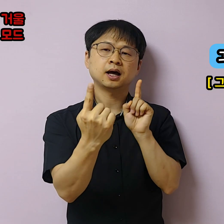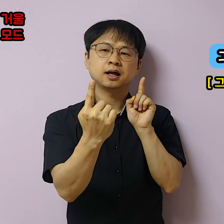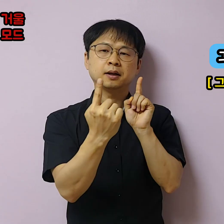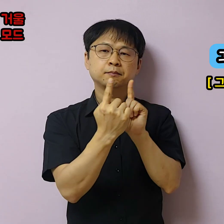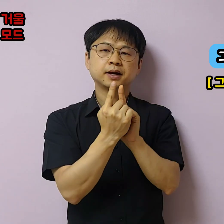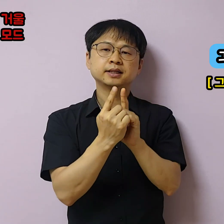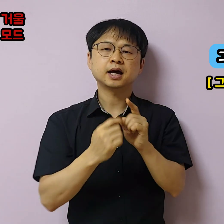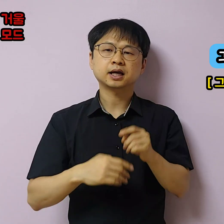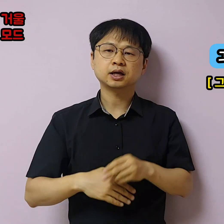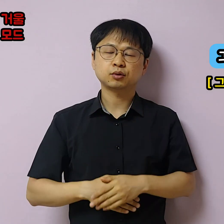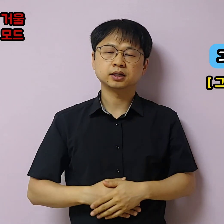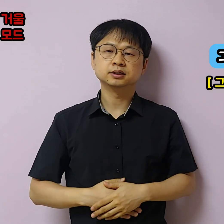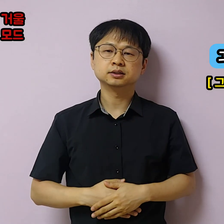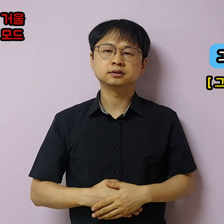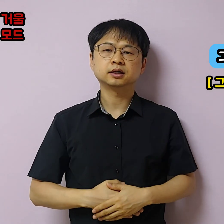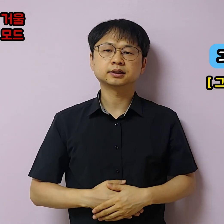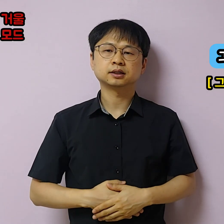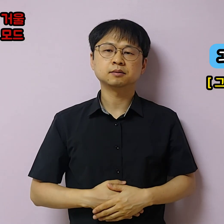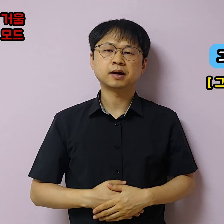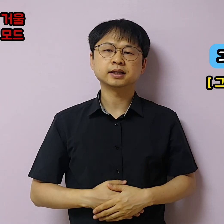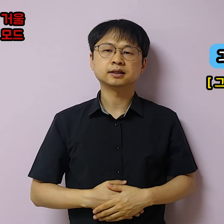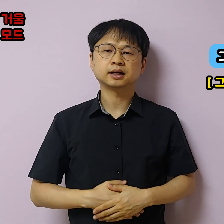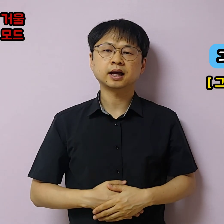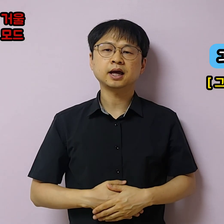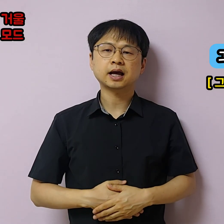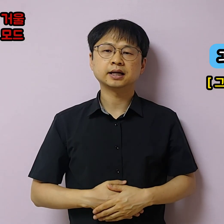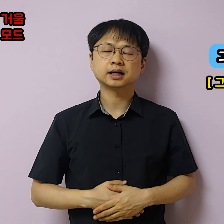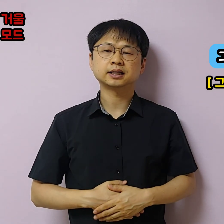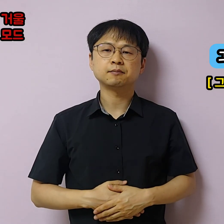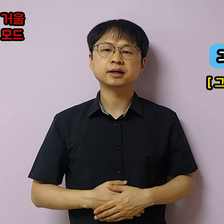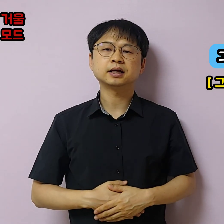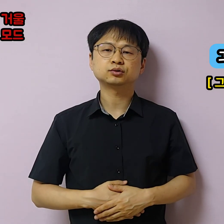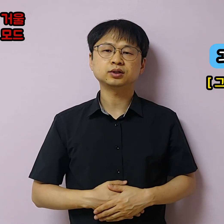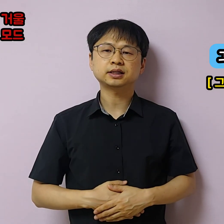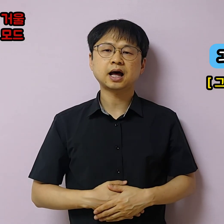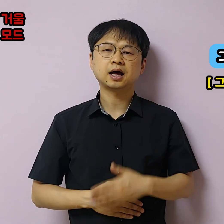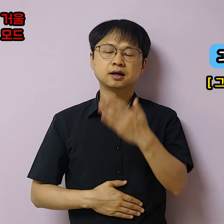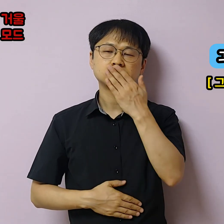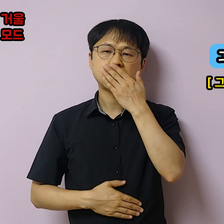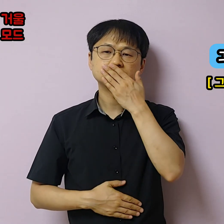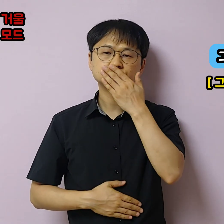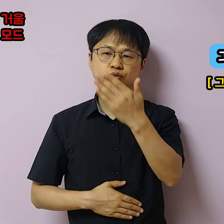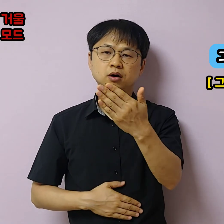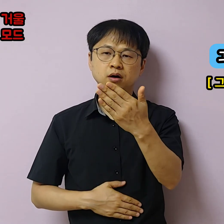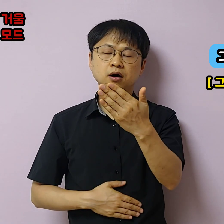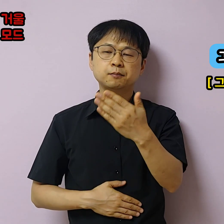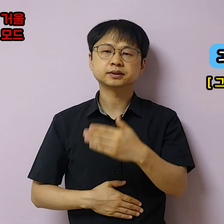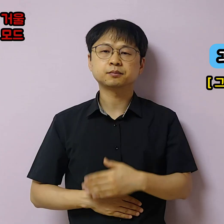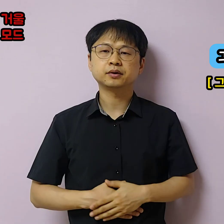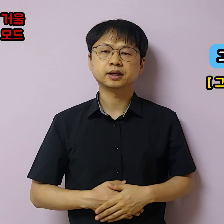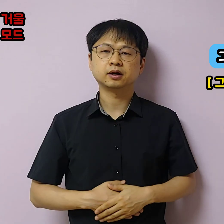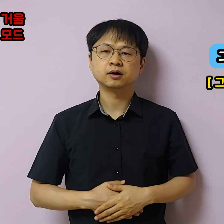만나다입니다. 만나게 되는 여기서는 만나는 게 가능하다, 만날 수 있다, 가능 수어 앞에서